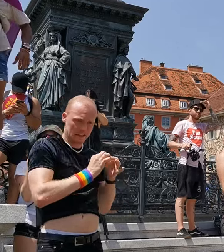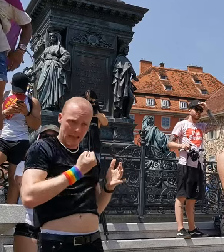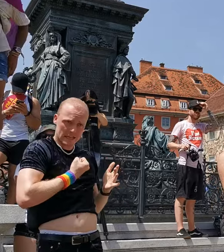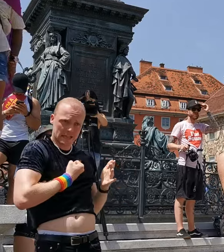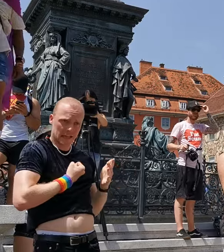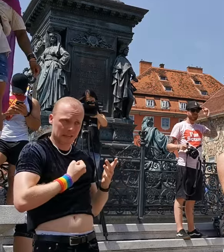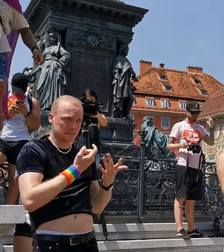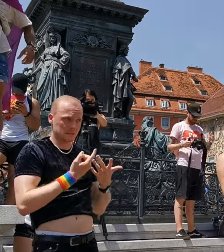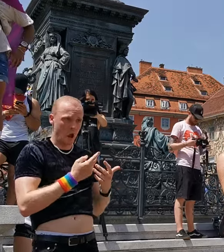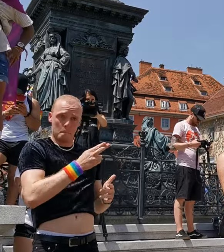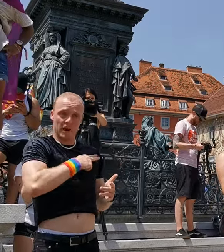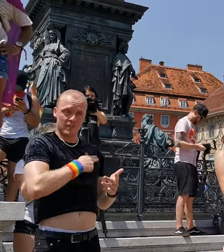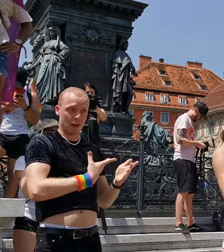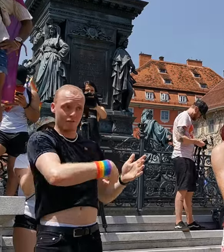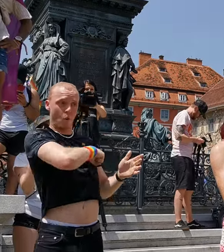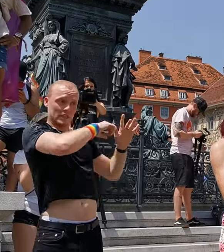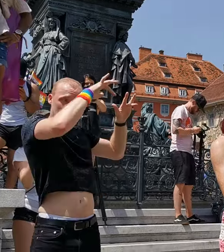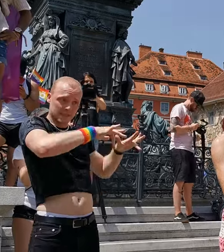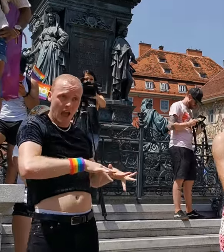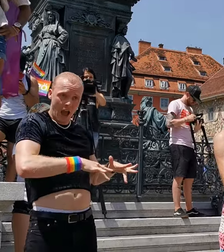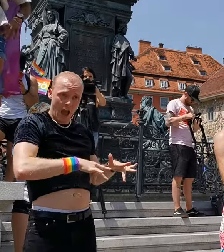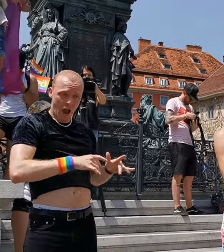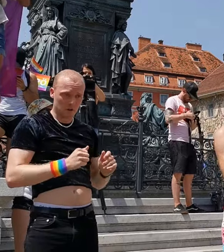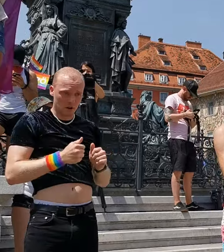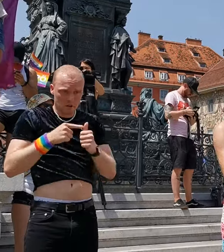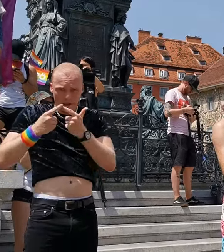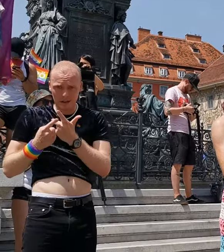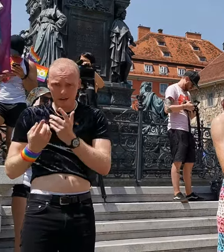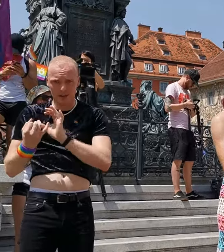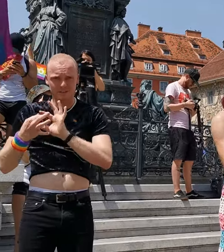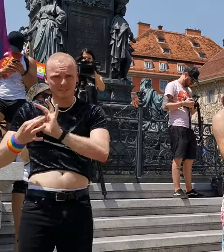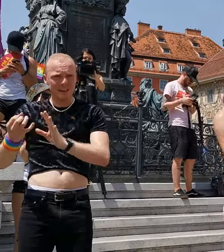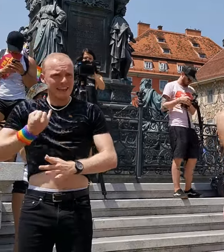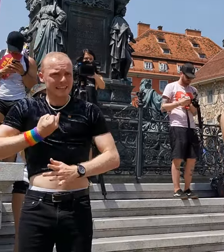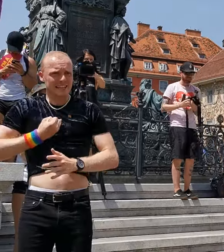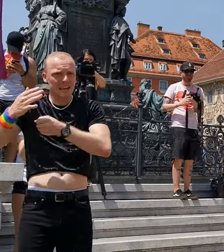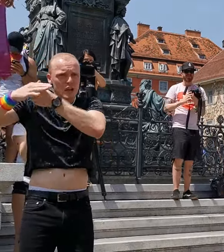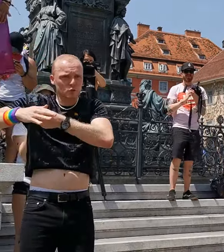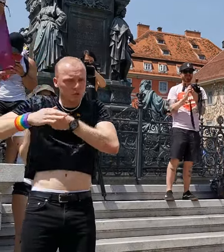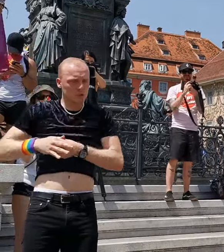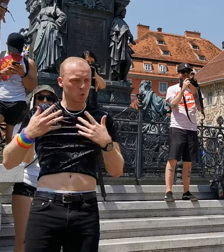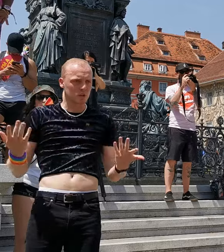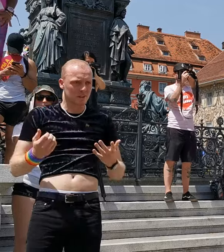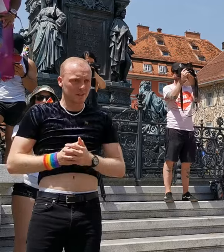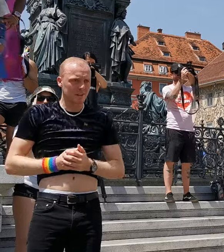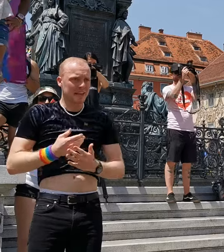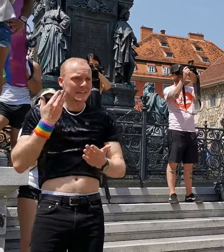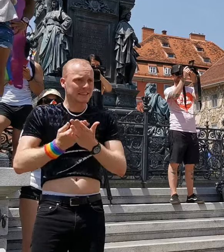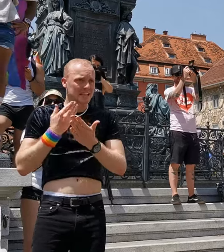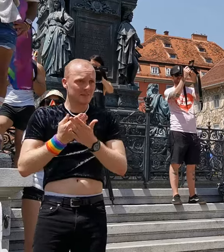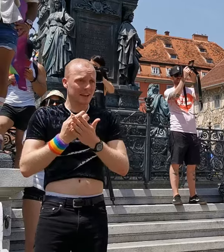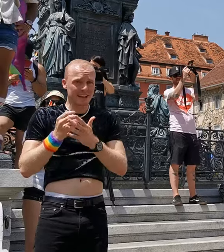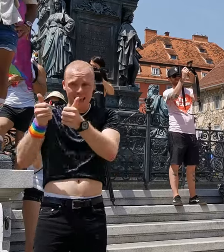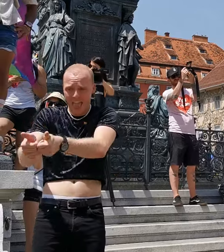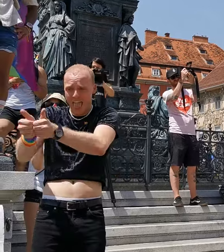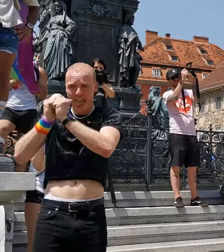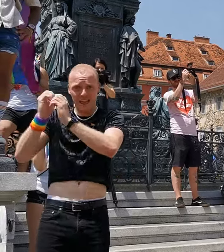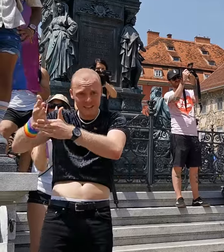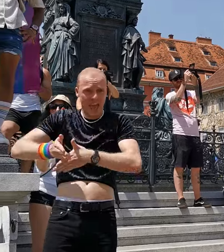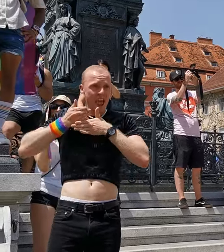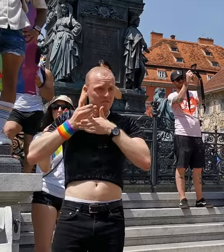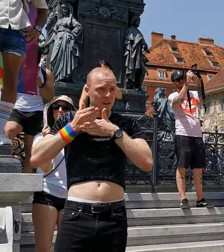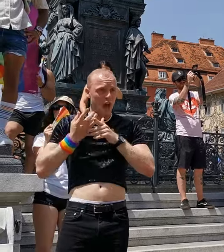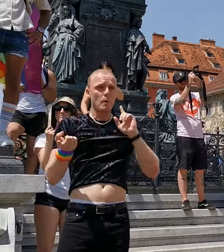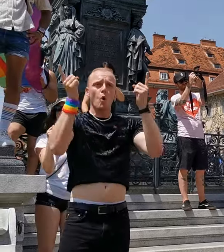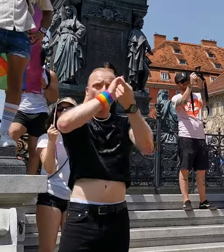Identität privilegiert und aufgrund anderer diskriminiert. Das heißt, ich brauche die Unterstützung von Allies gegen die Diskriminierung, die ich erfahre,